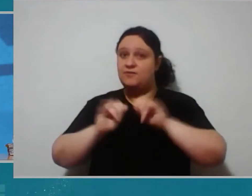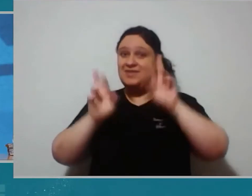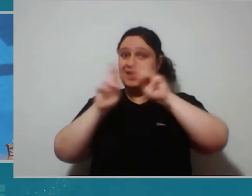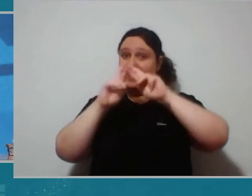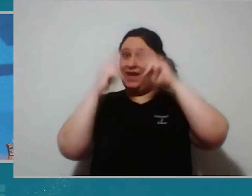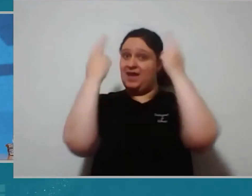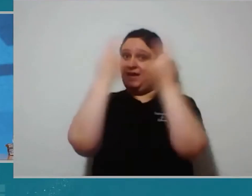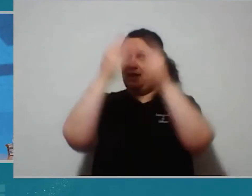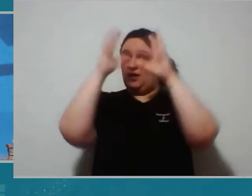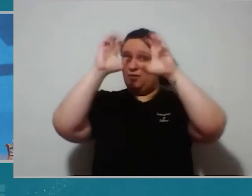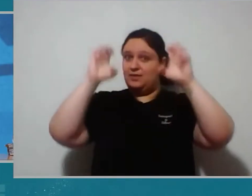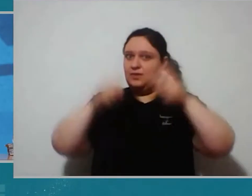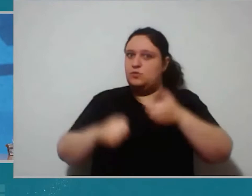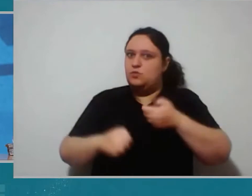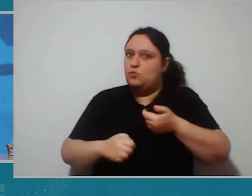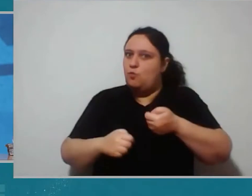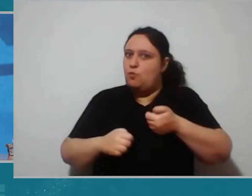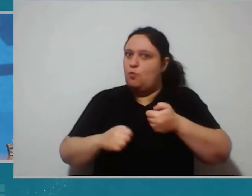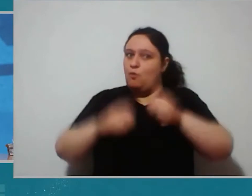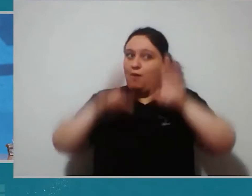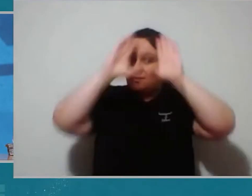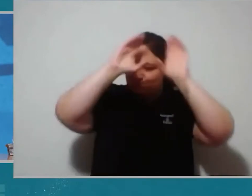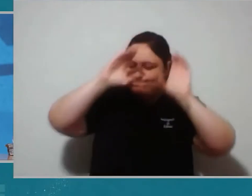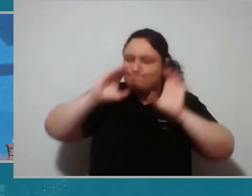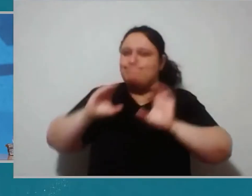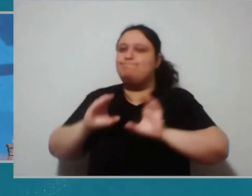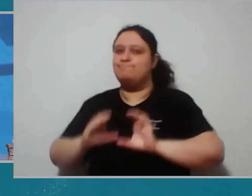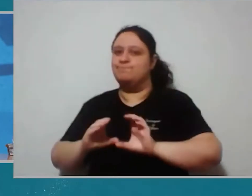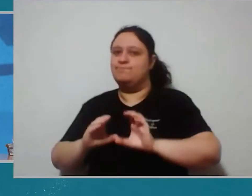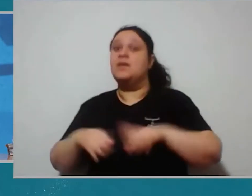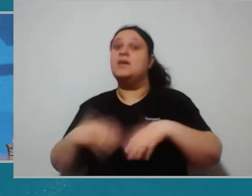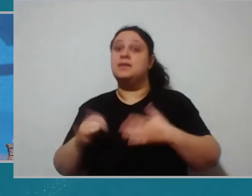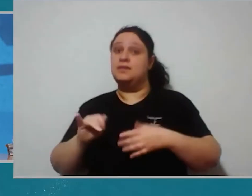céus. Então, primeiramente, João Batista pregava,